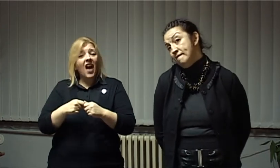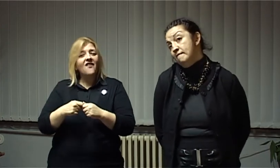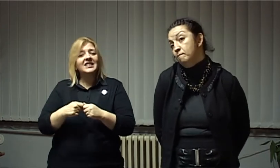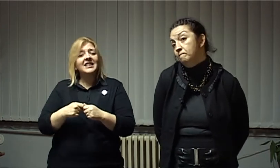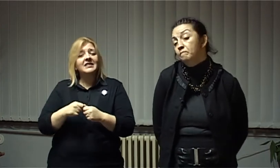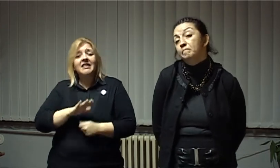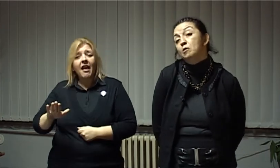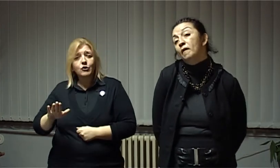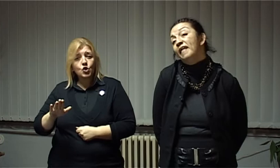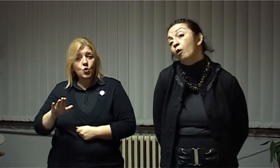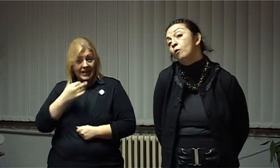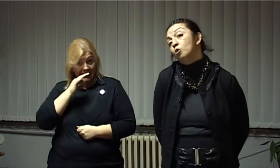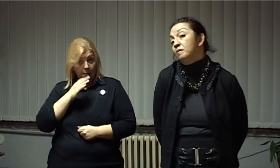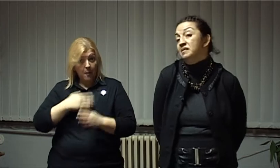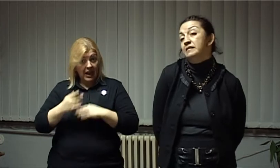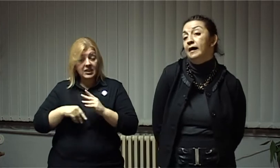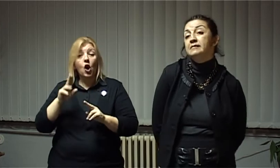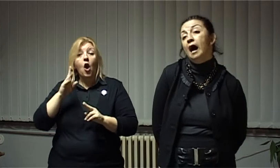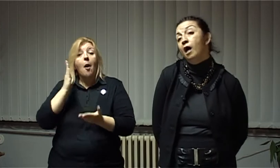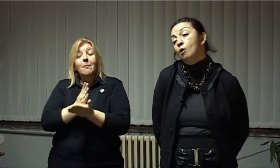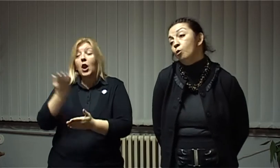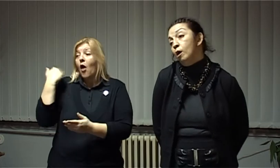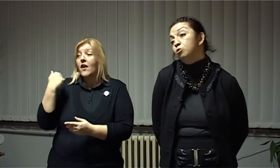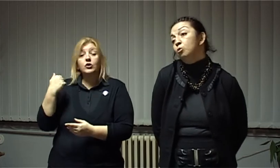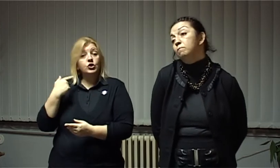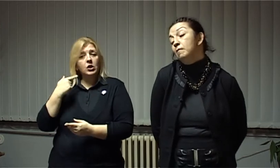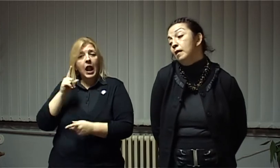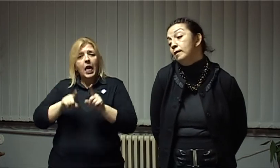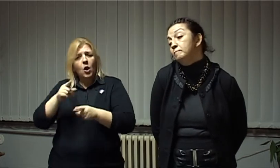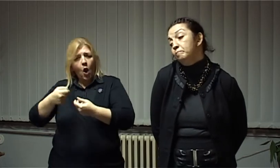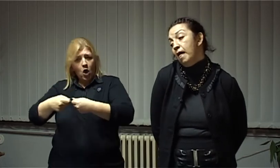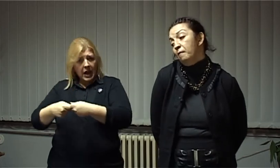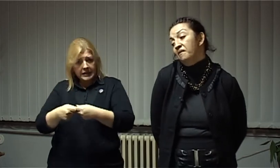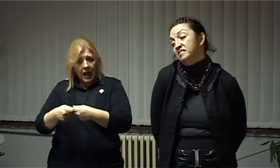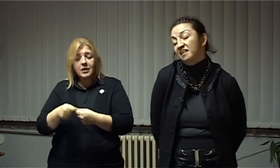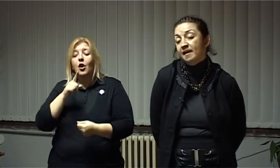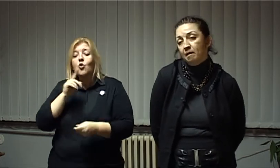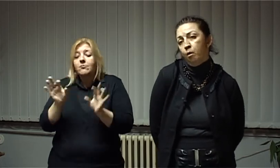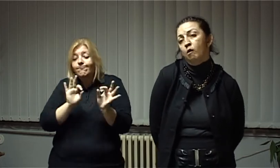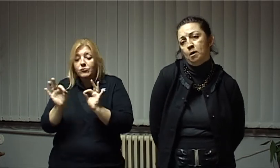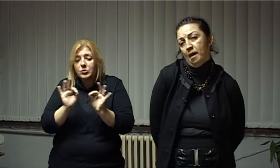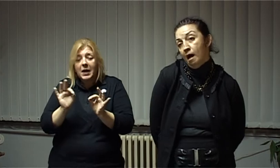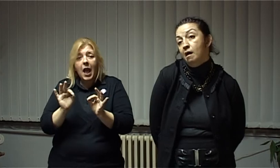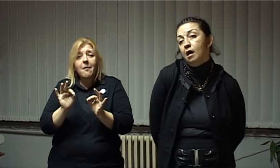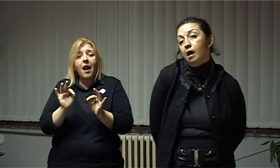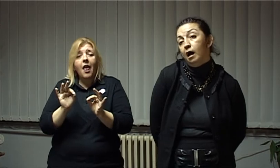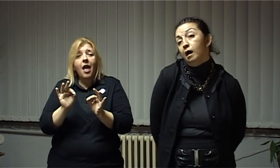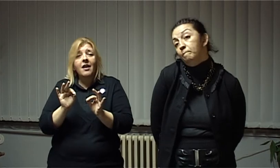paralizu je bilo nekoliko organizacija koje su spremale za neke